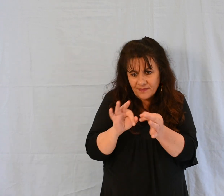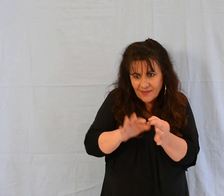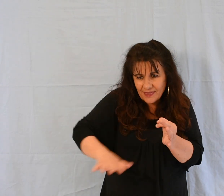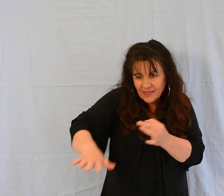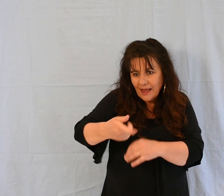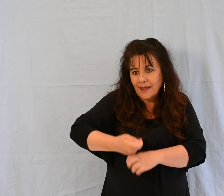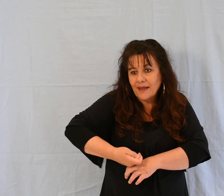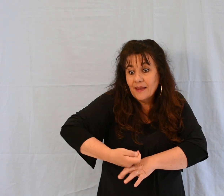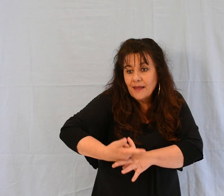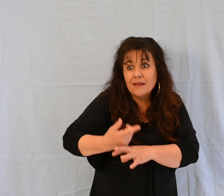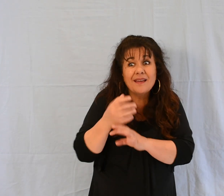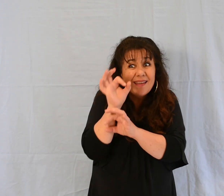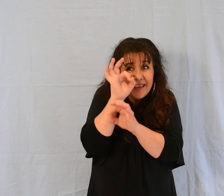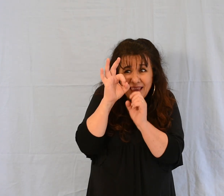les semences.